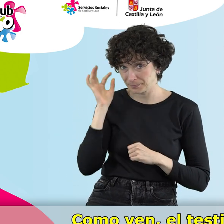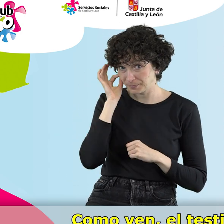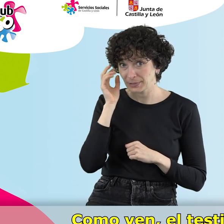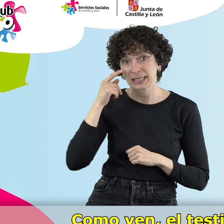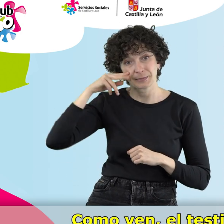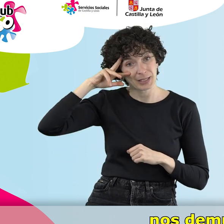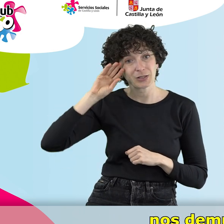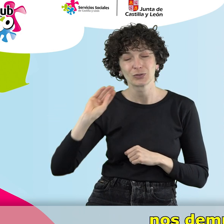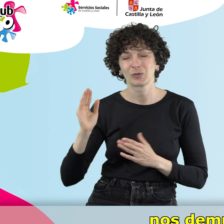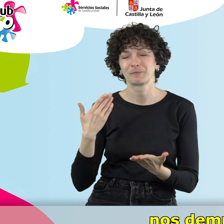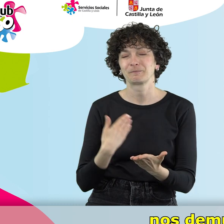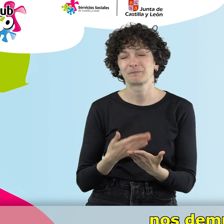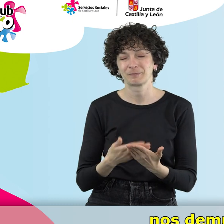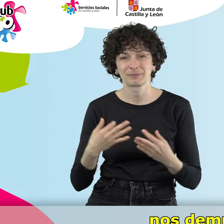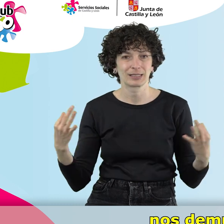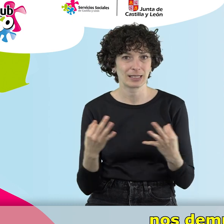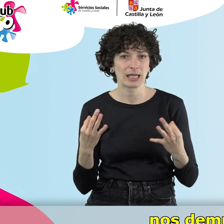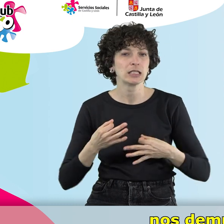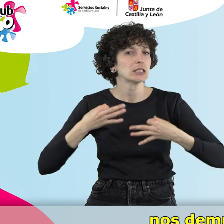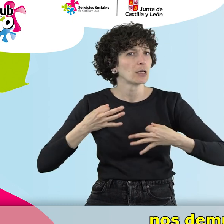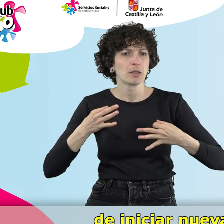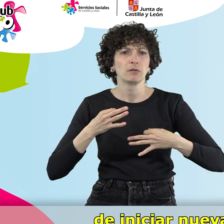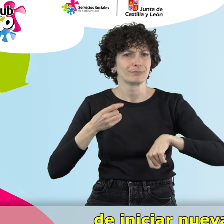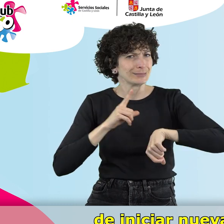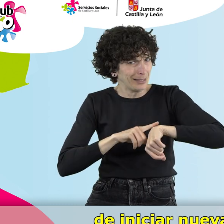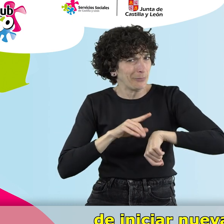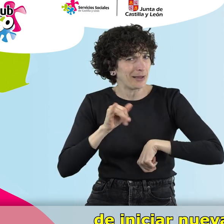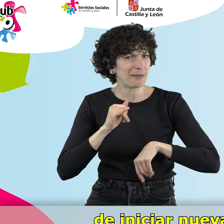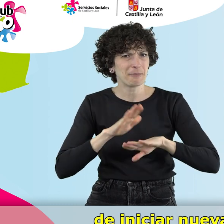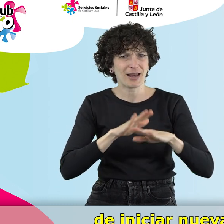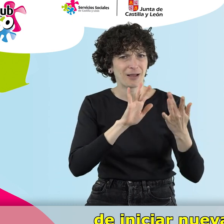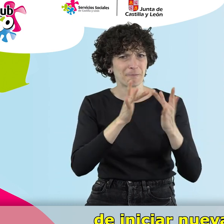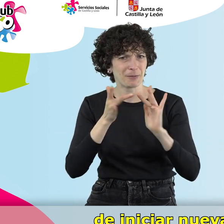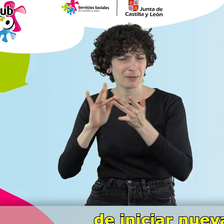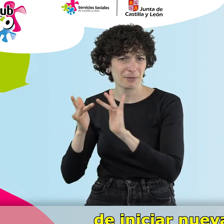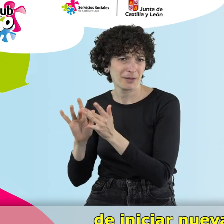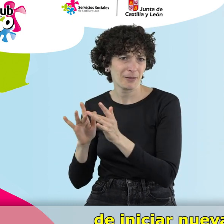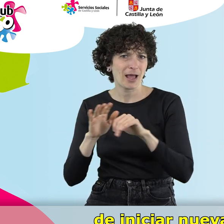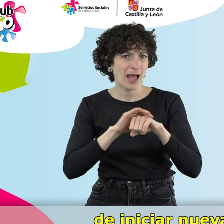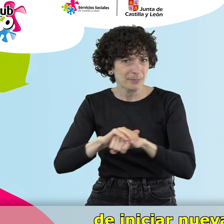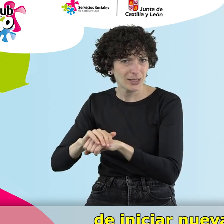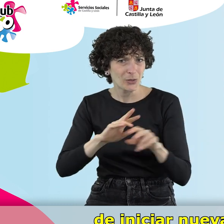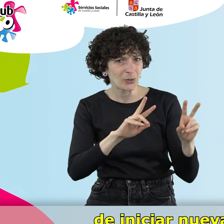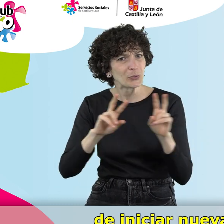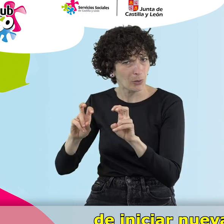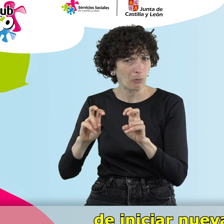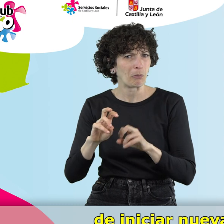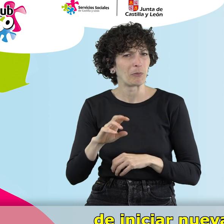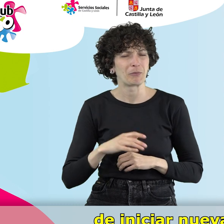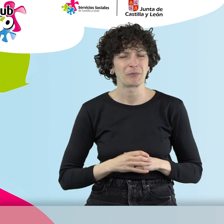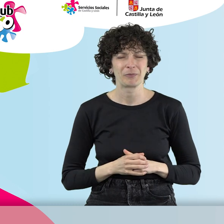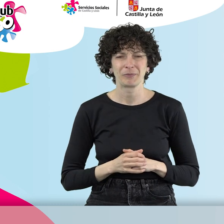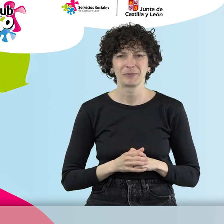su experiencia, nos demuestra que siempre estamos a tiempo de iniciar nuevas amistades y nuevos contactos